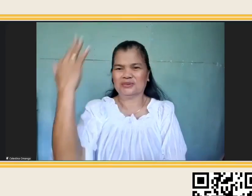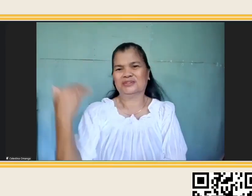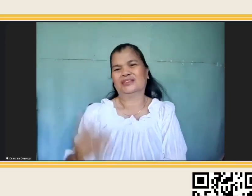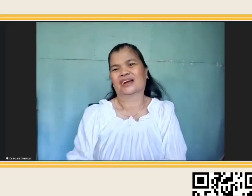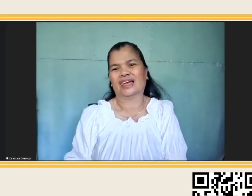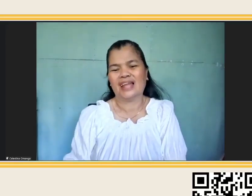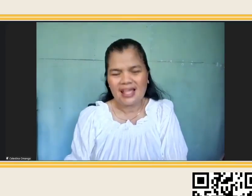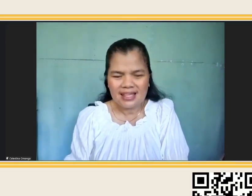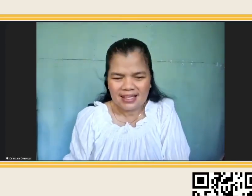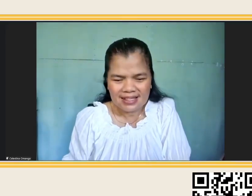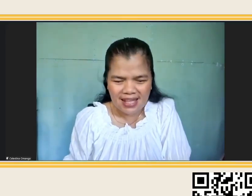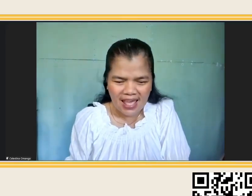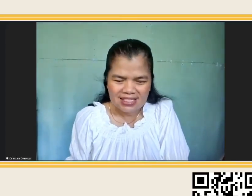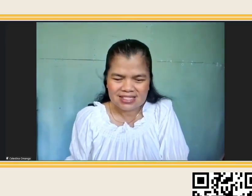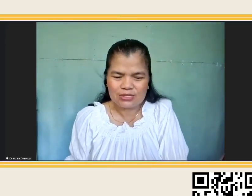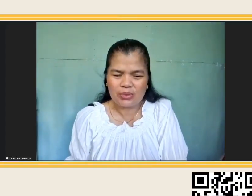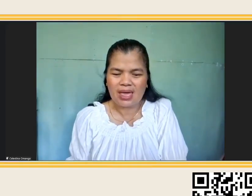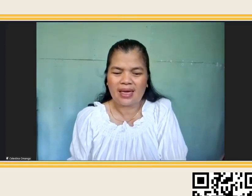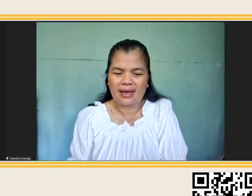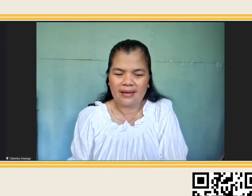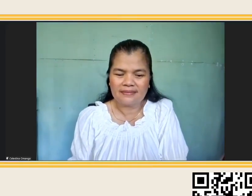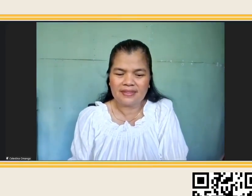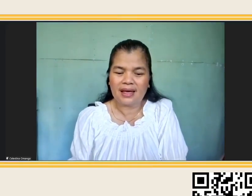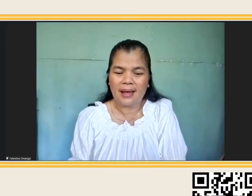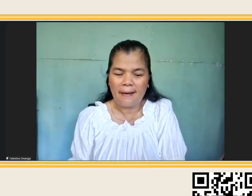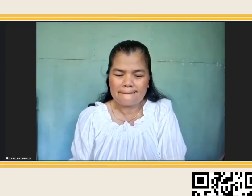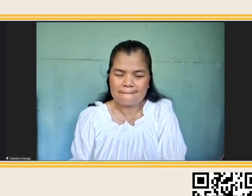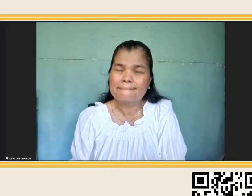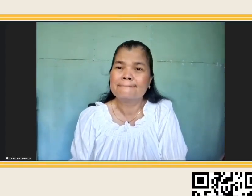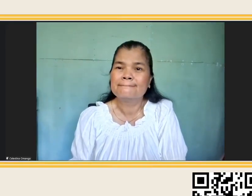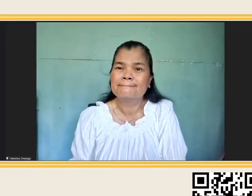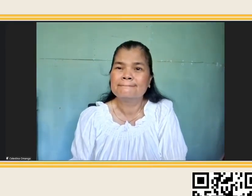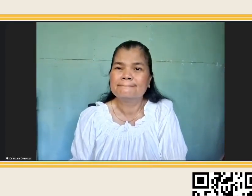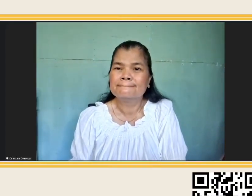Rainbow. Okay na? Next, we have the